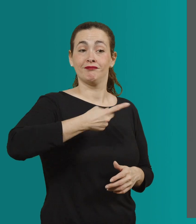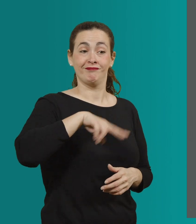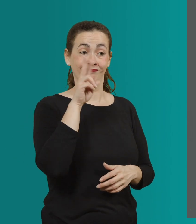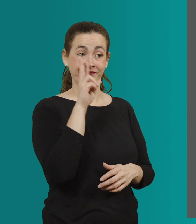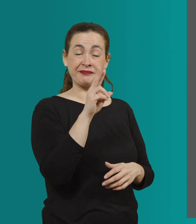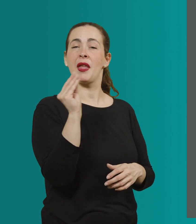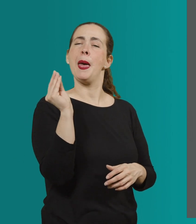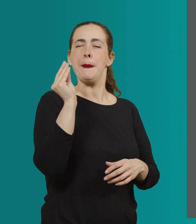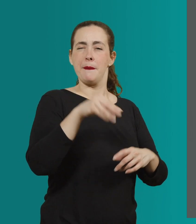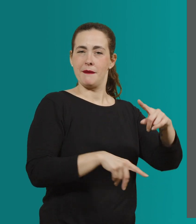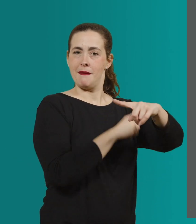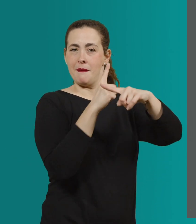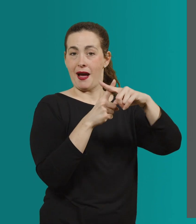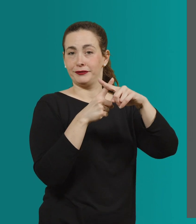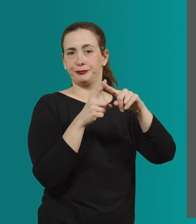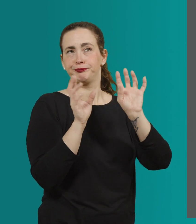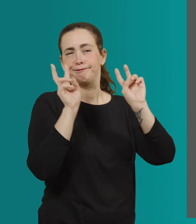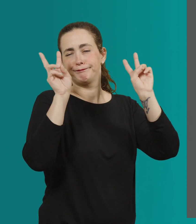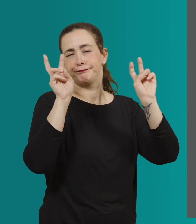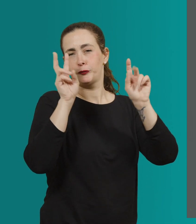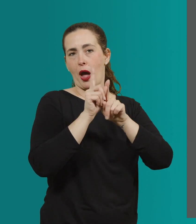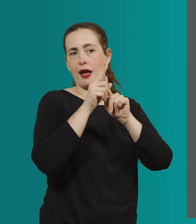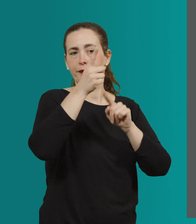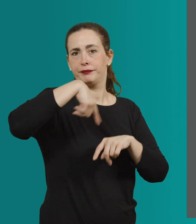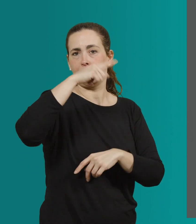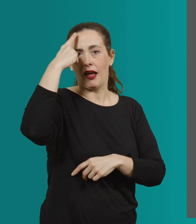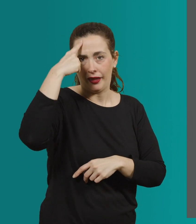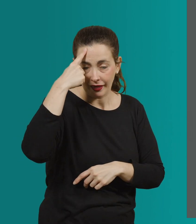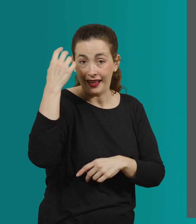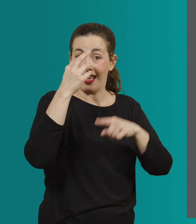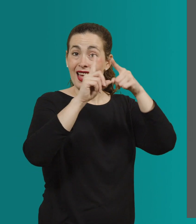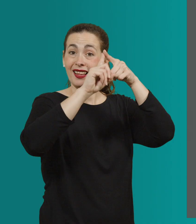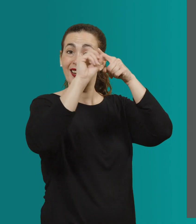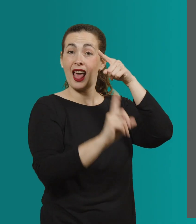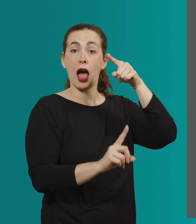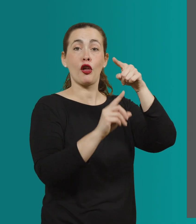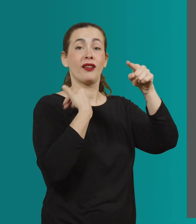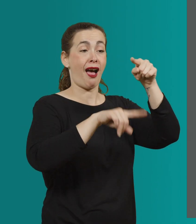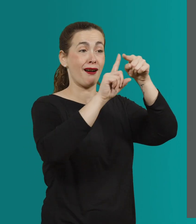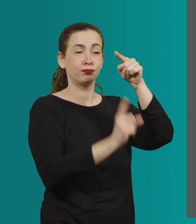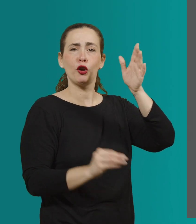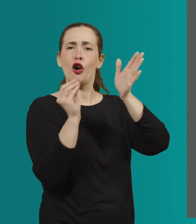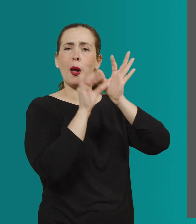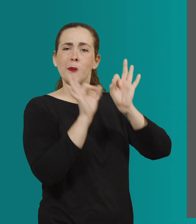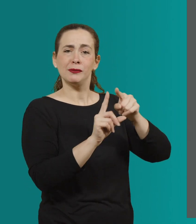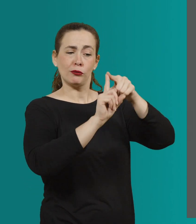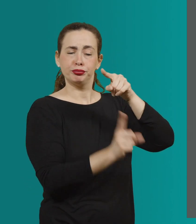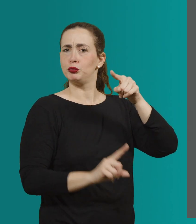Si ajuntem això a la creença que un llamp no cau mai al mateix lloc, va fer que molts pagesos posessin aquestes pedres a les